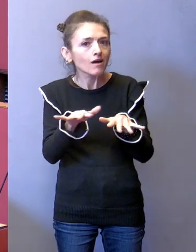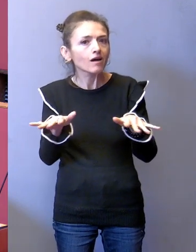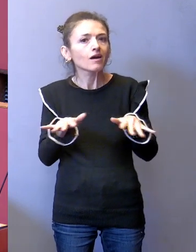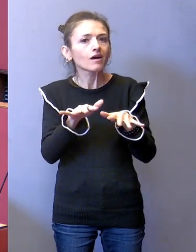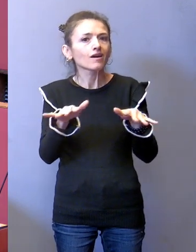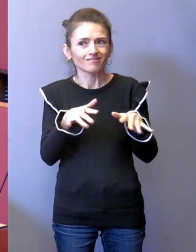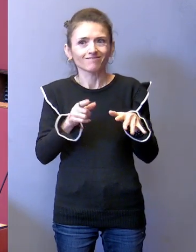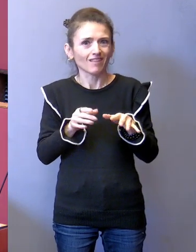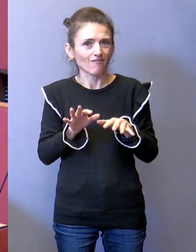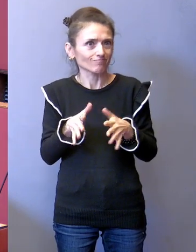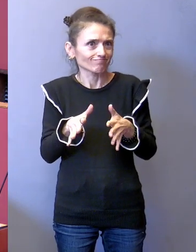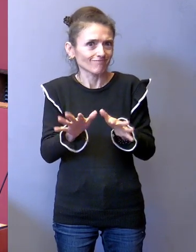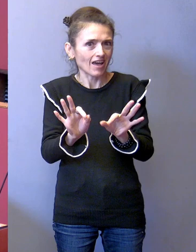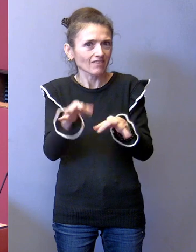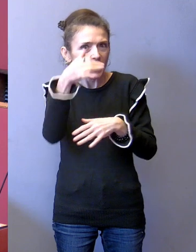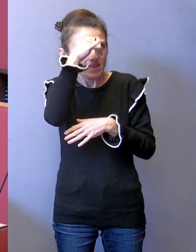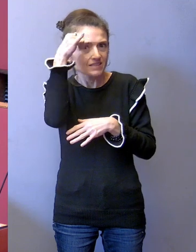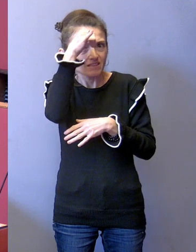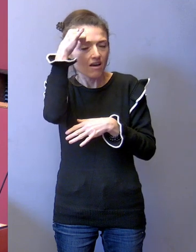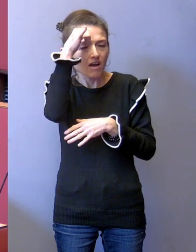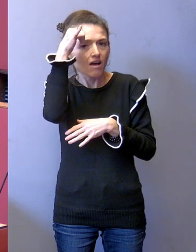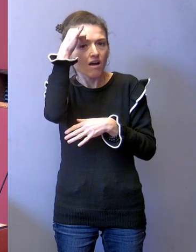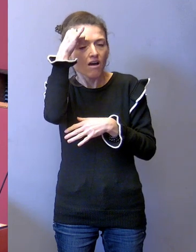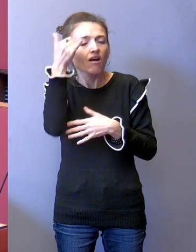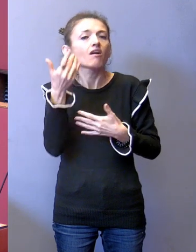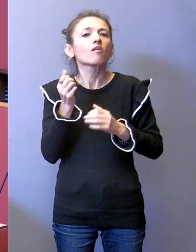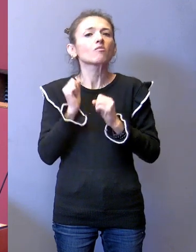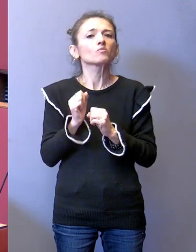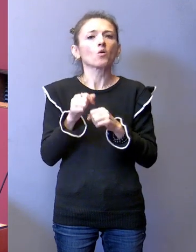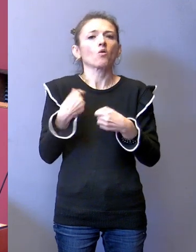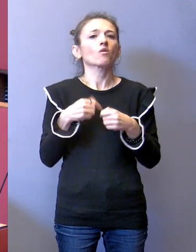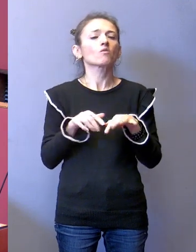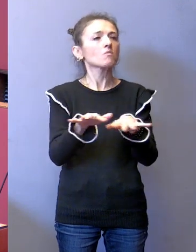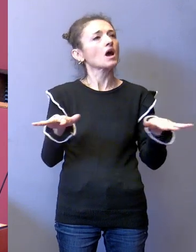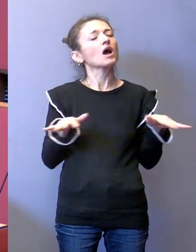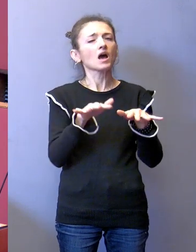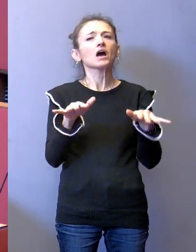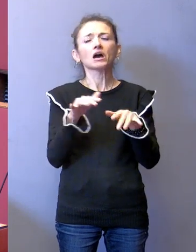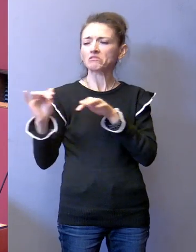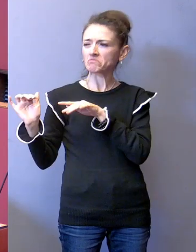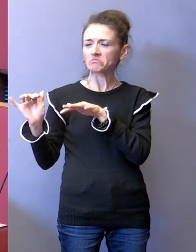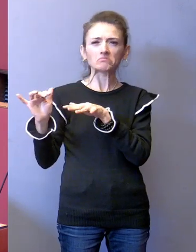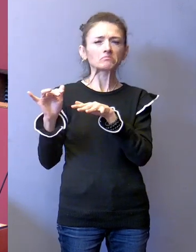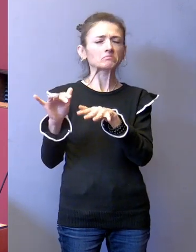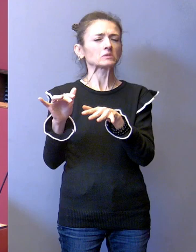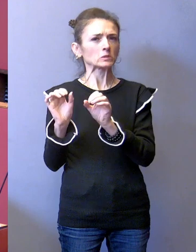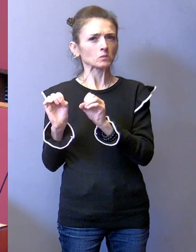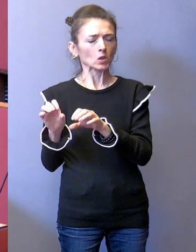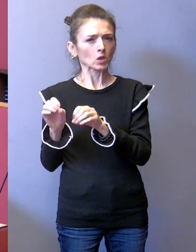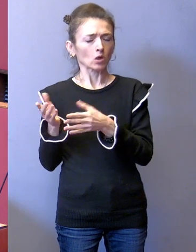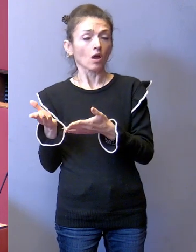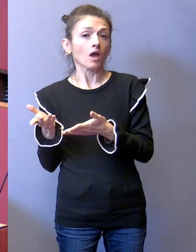alle porte e che quindi sotto questo aspetto potrebbero anche loro avere sicuramente dei problemi in questo ambito quindi assessore